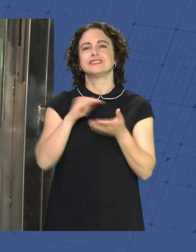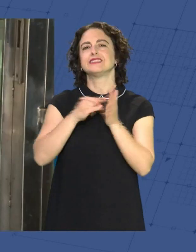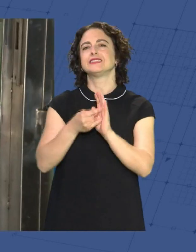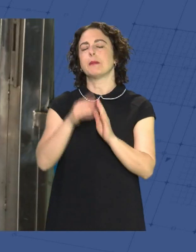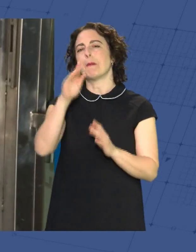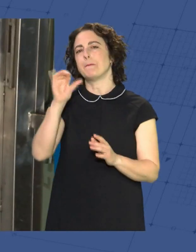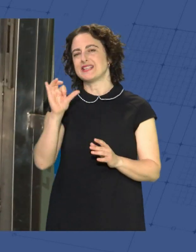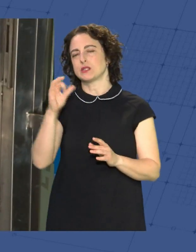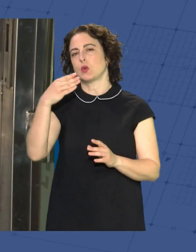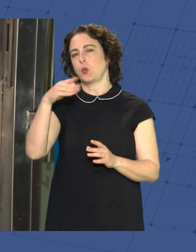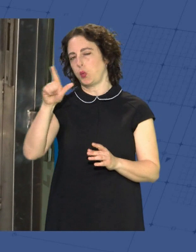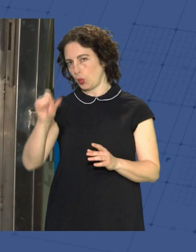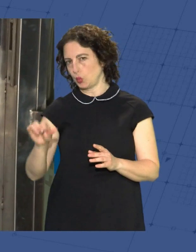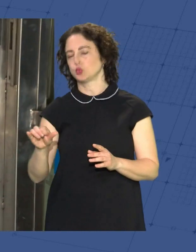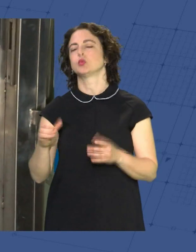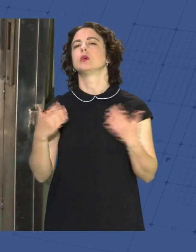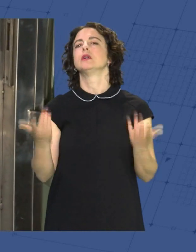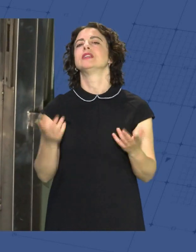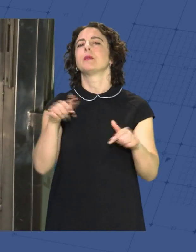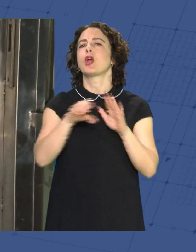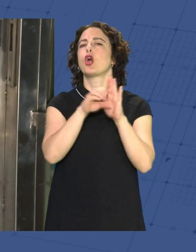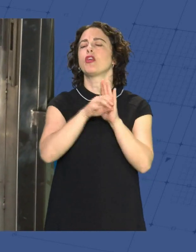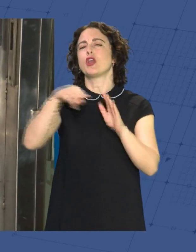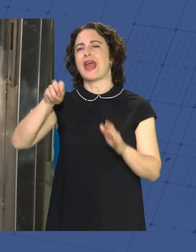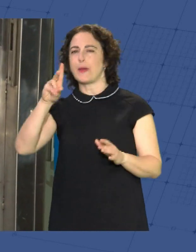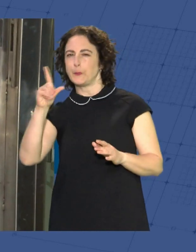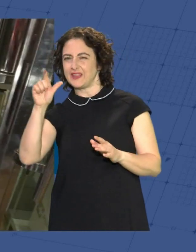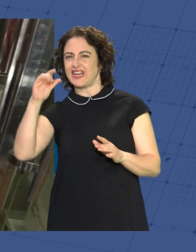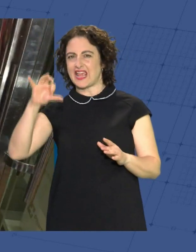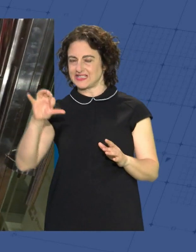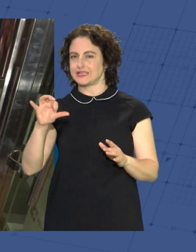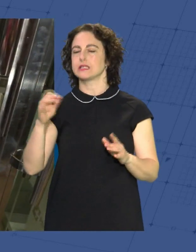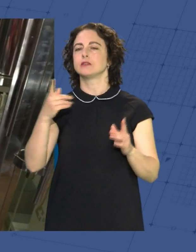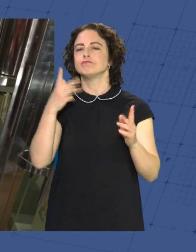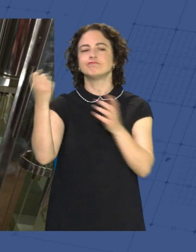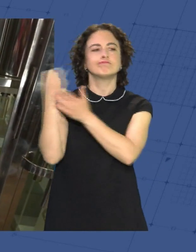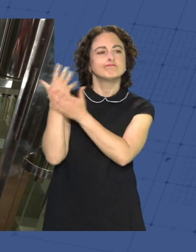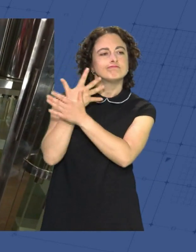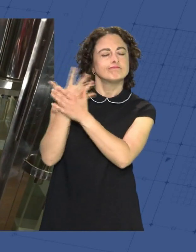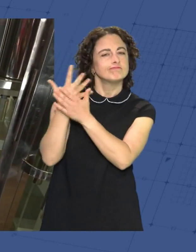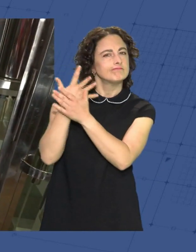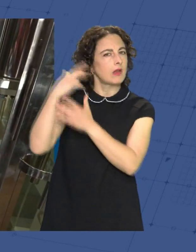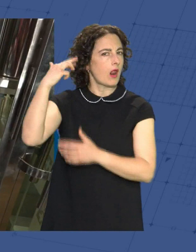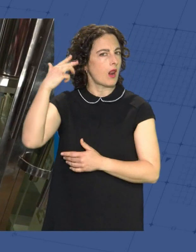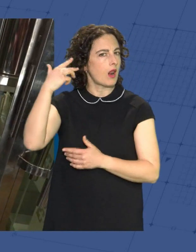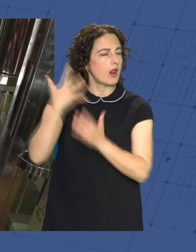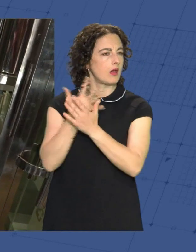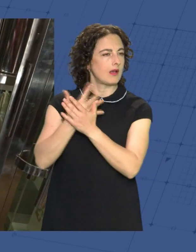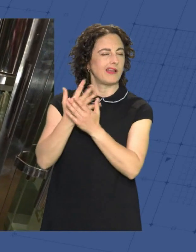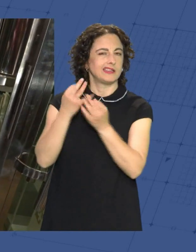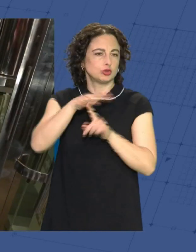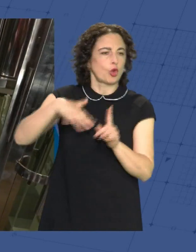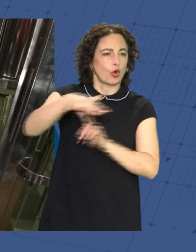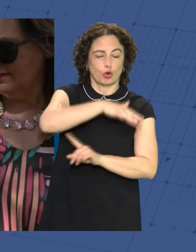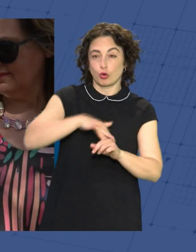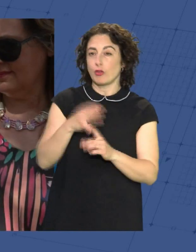PASBLU y también existen numerosos códigos Navilens como este, que audiodescriben el entorno en el que se encuentran. Tenemos que ponernos en la piel